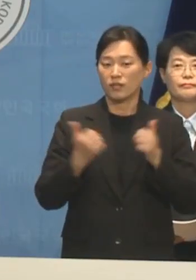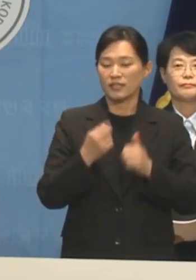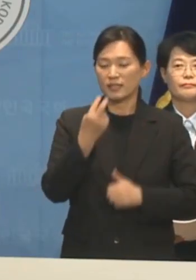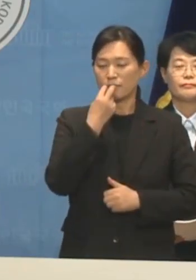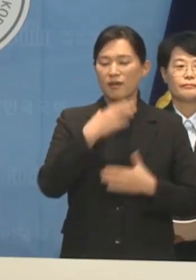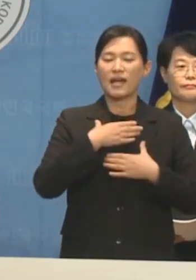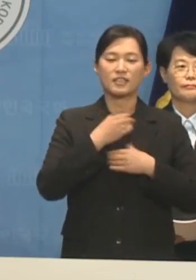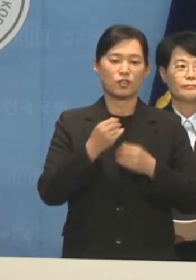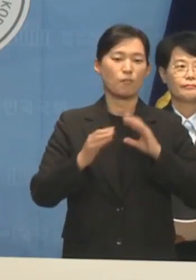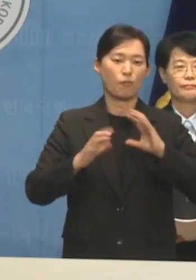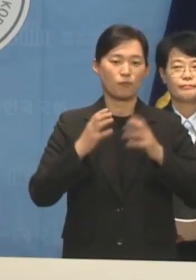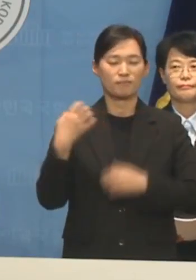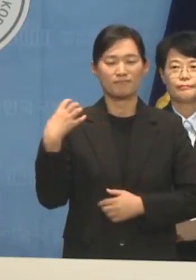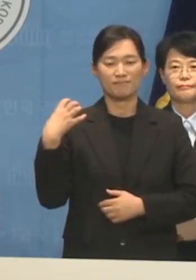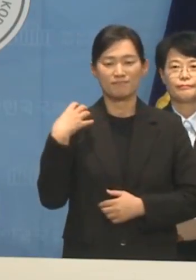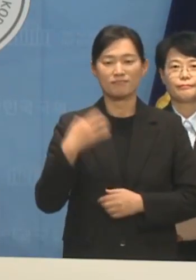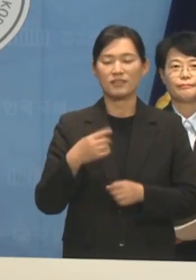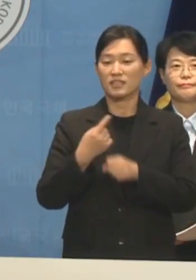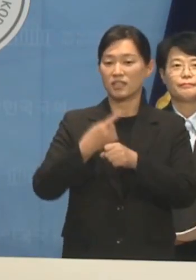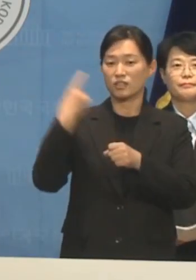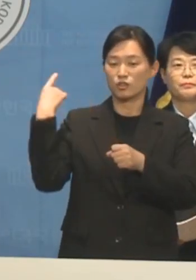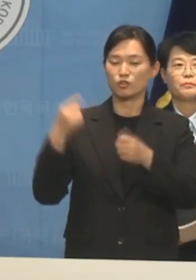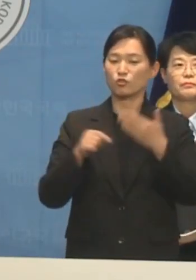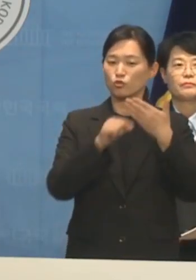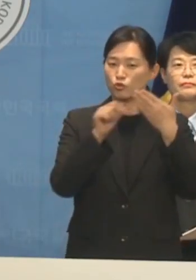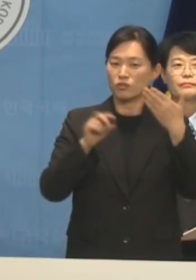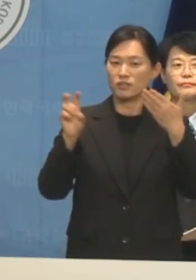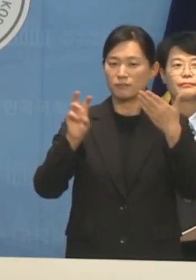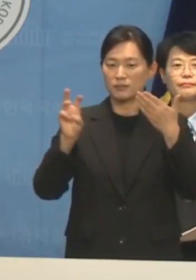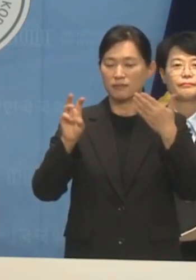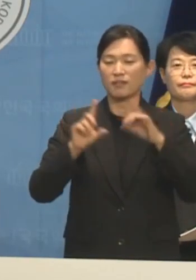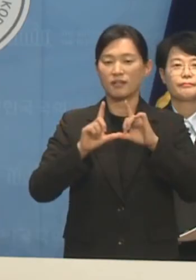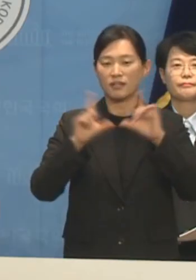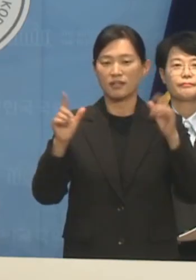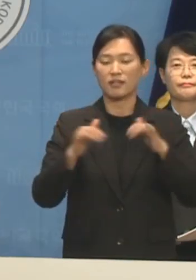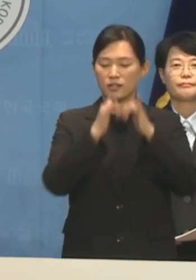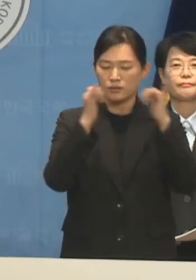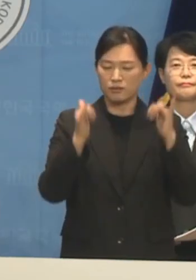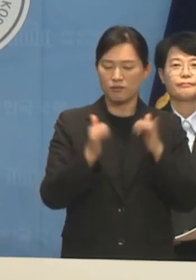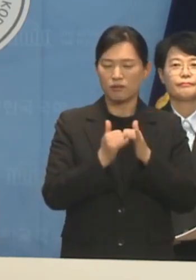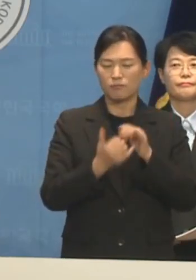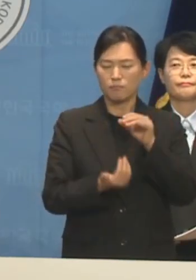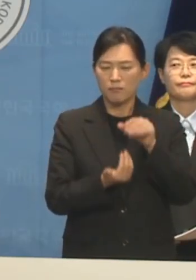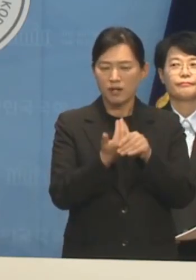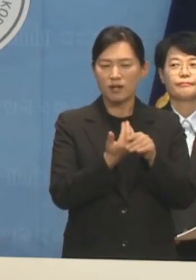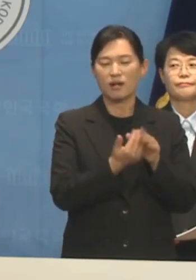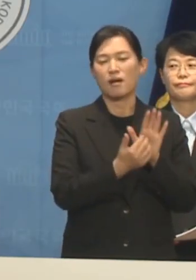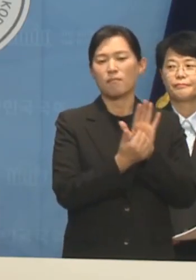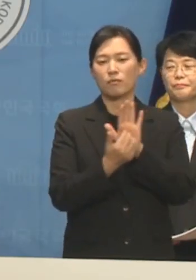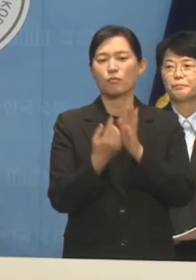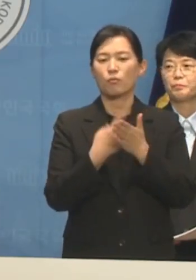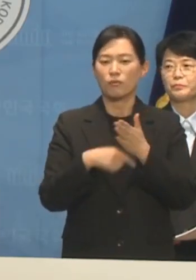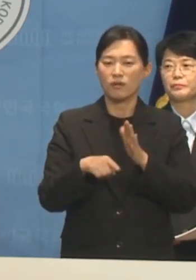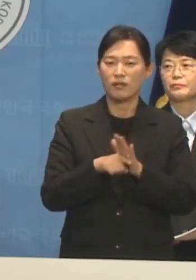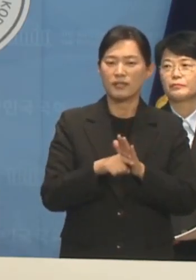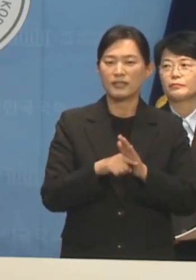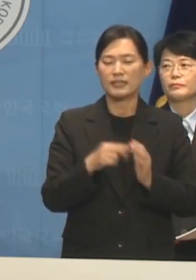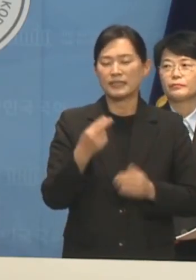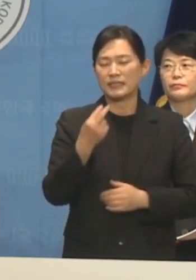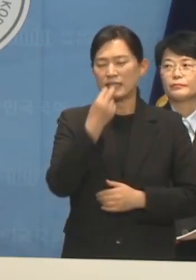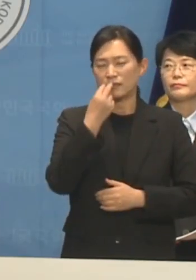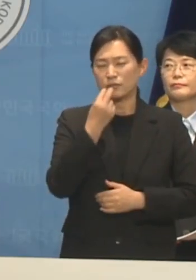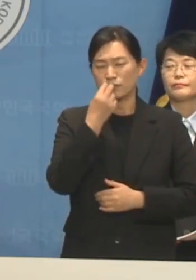맡고 있습니다. 작년 9월 30일 이 자리에서 사회적 참사 예방 및 안전사회 건설을 위한 가습기 살균제